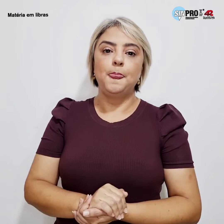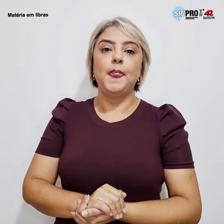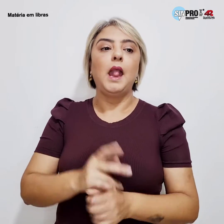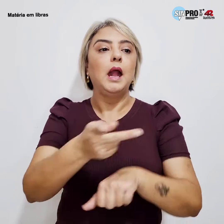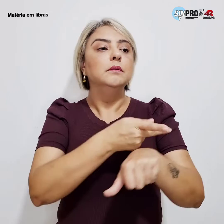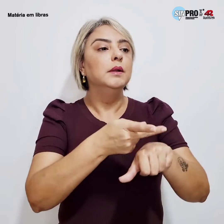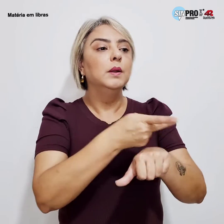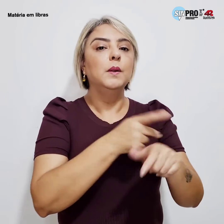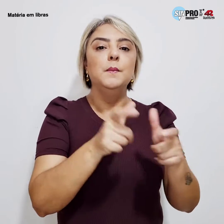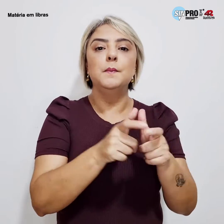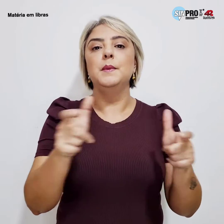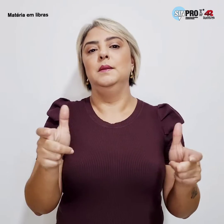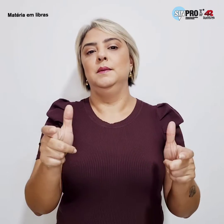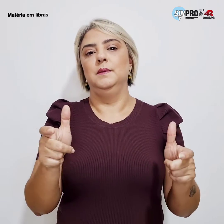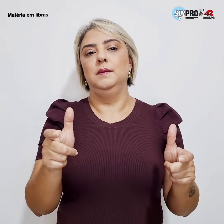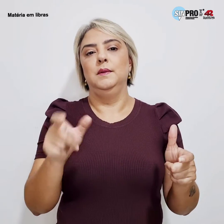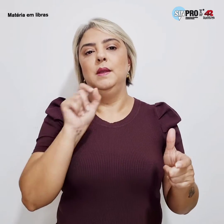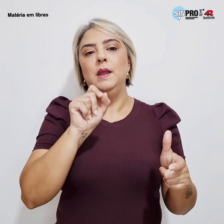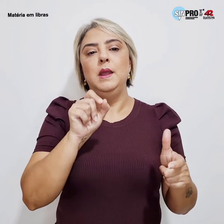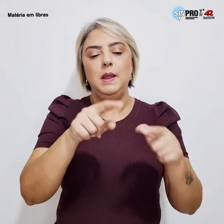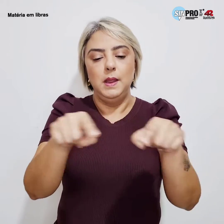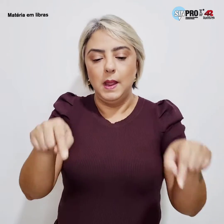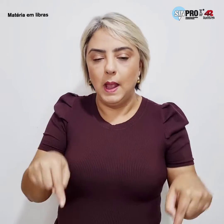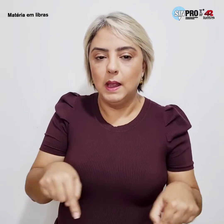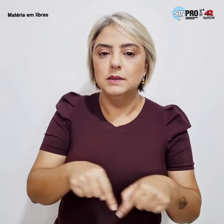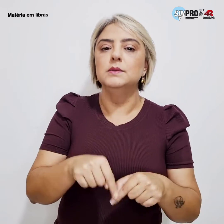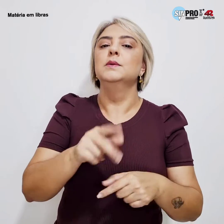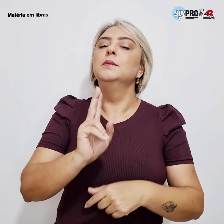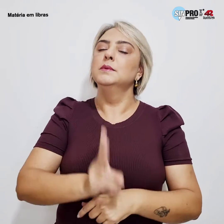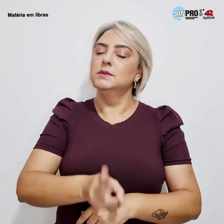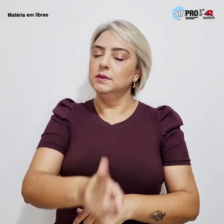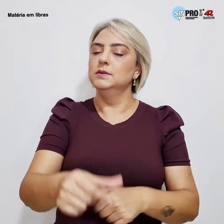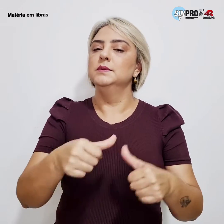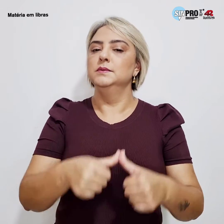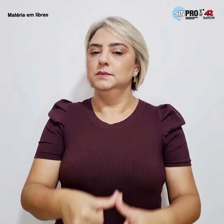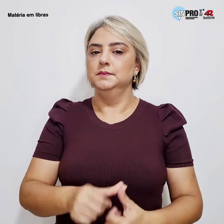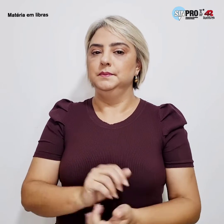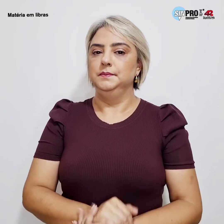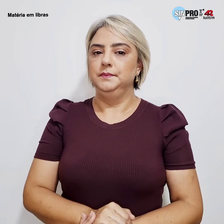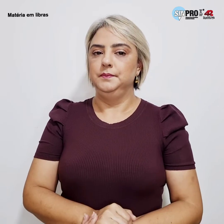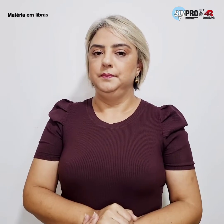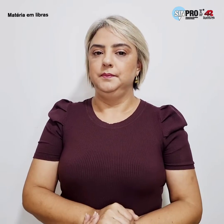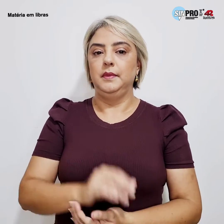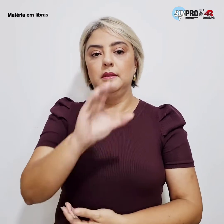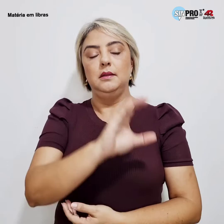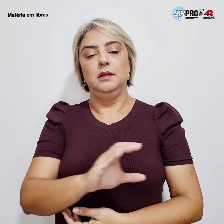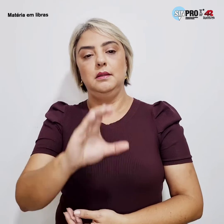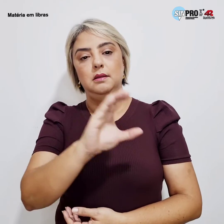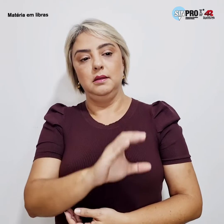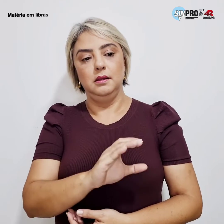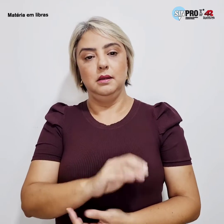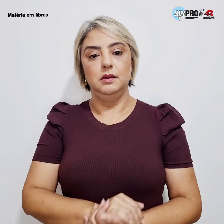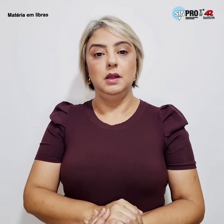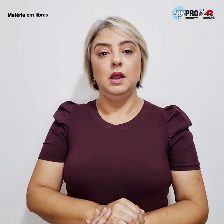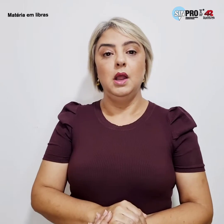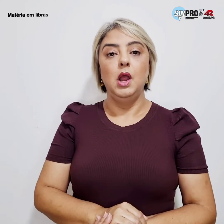procura aumentou e as turmas foram mantidas. Ceilândia. No SED 11